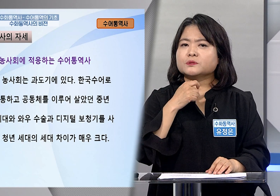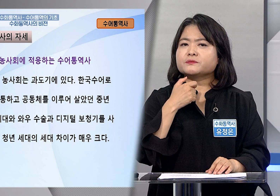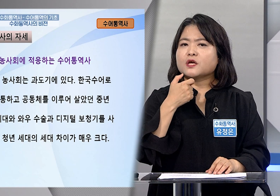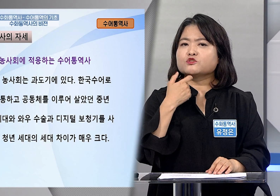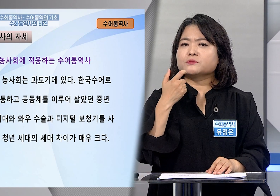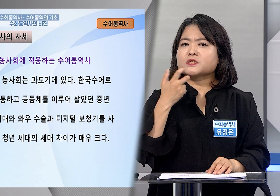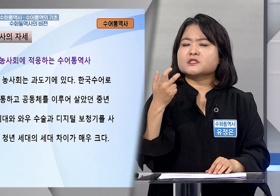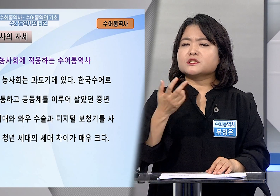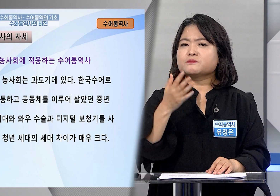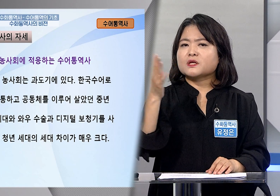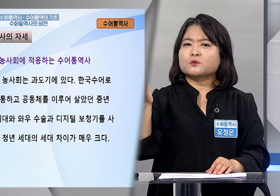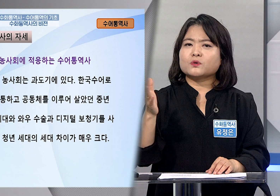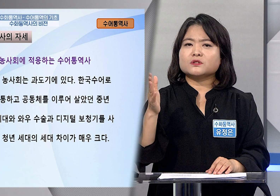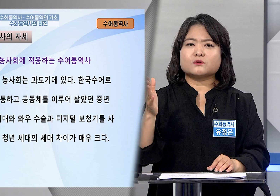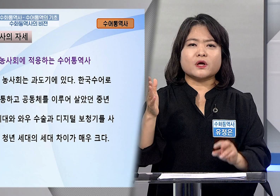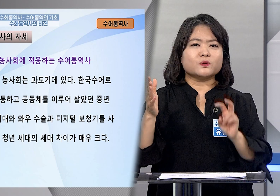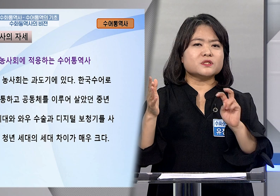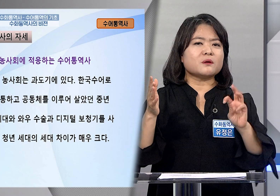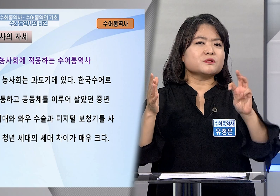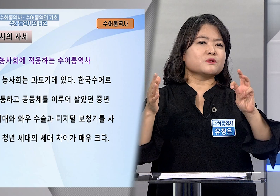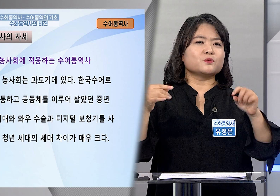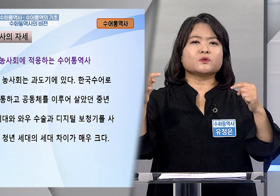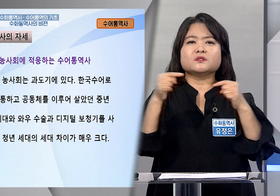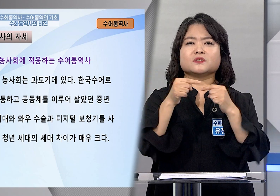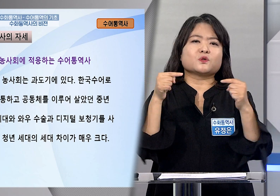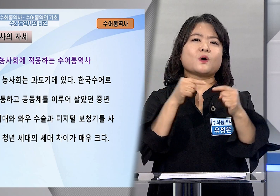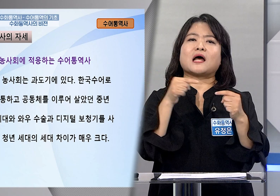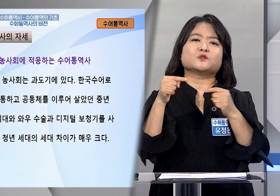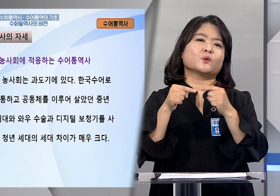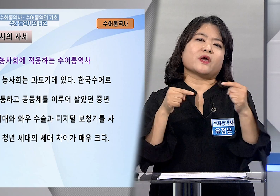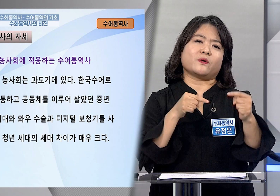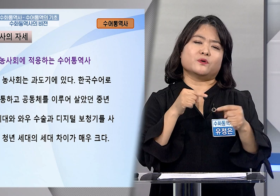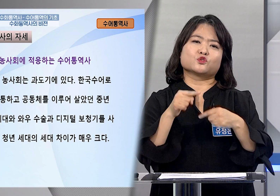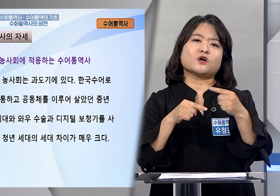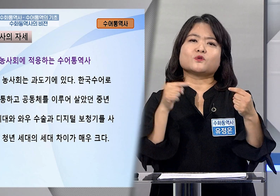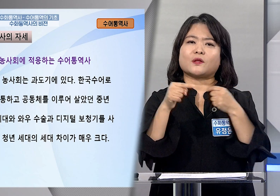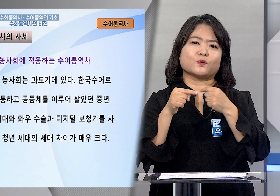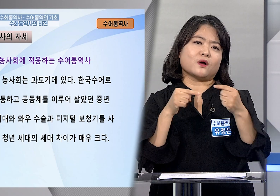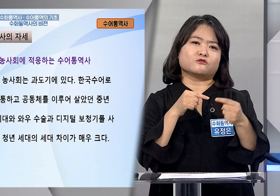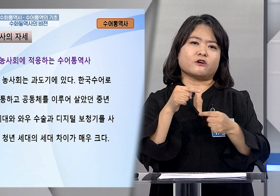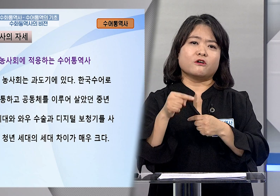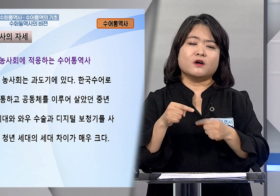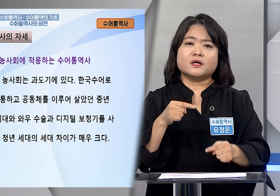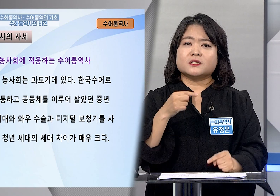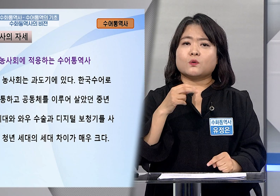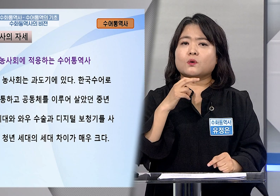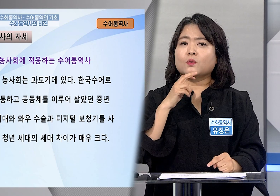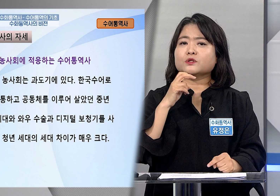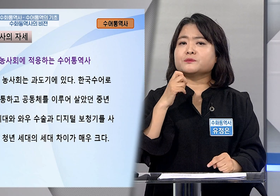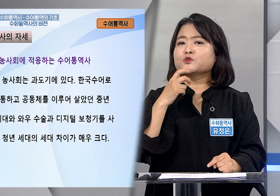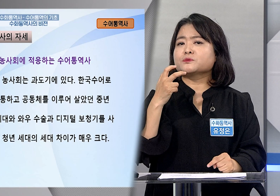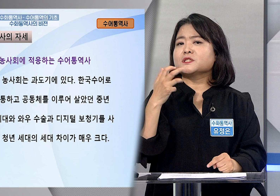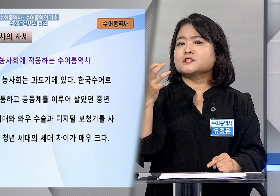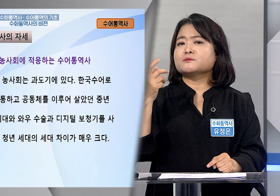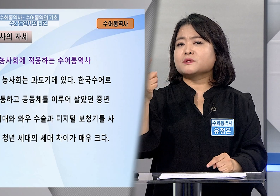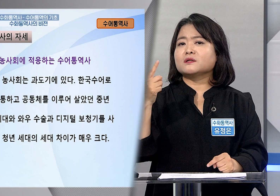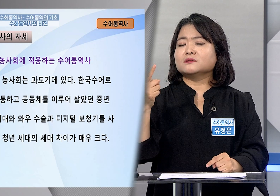50대, 60대, 70대 농인들과요, 20, 30대 농인들이 서로 안 통해요. 수화도 안 통하고요. 50대, 60대,